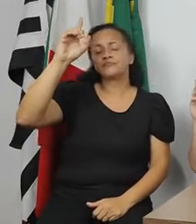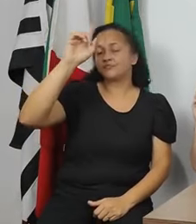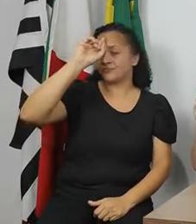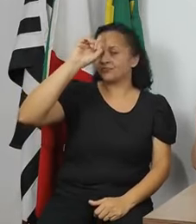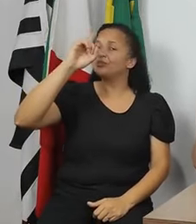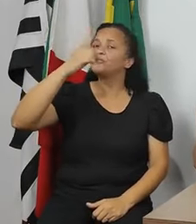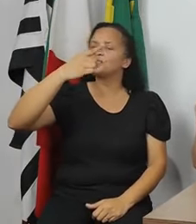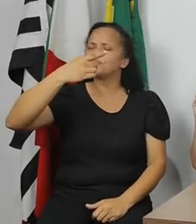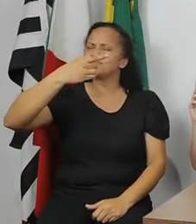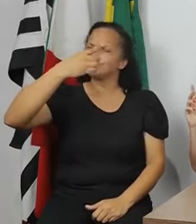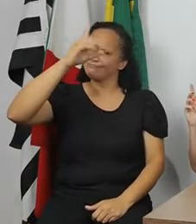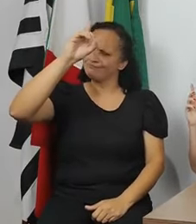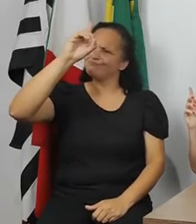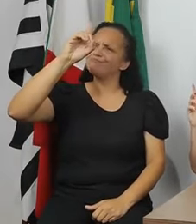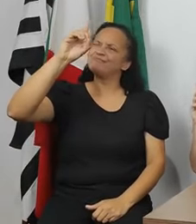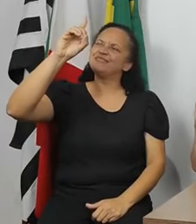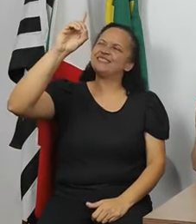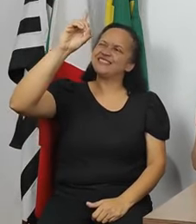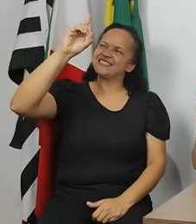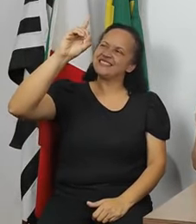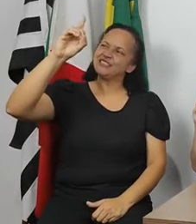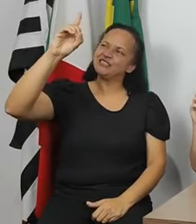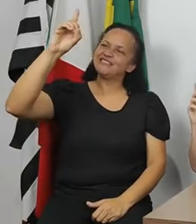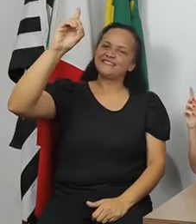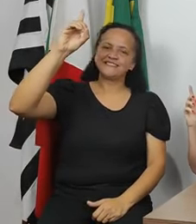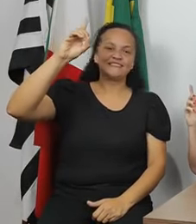seja o domínio